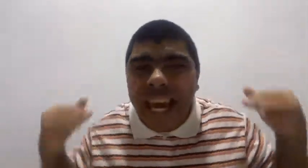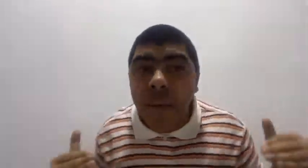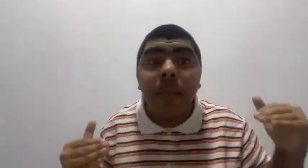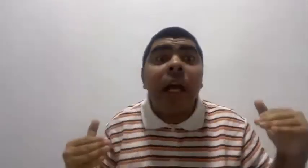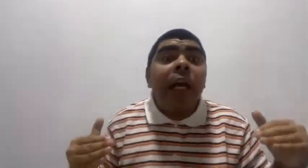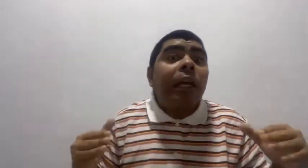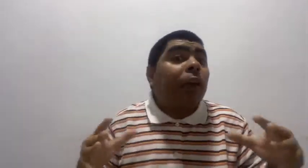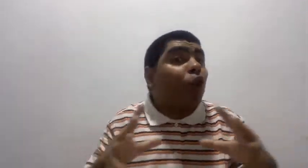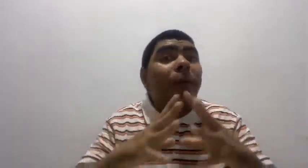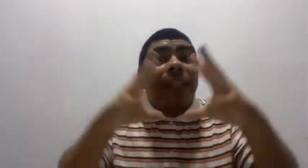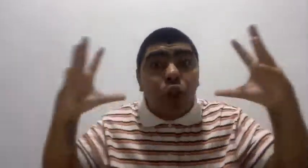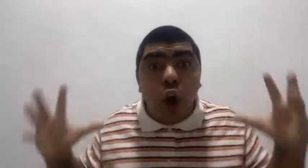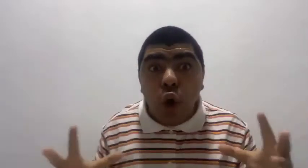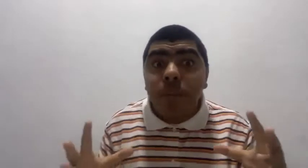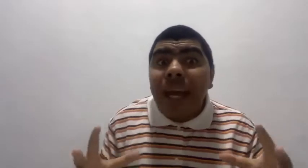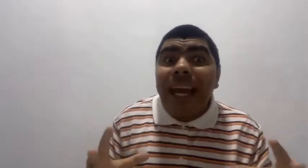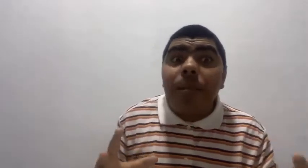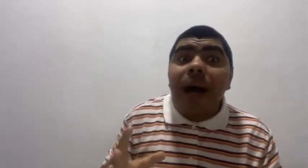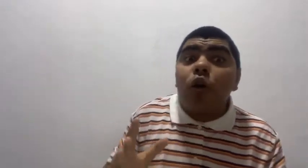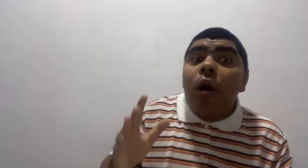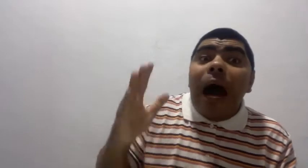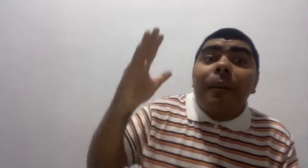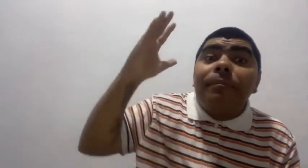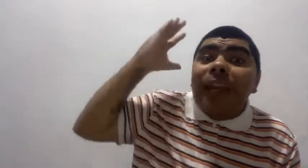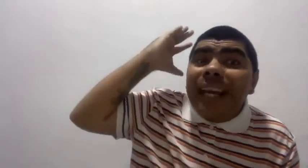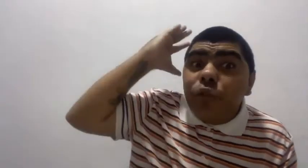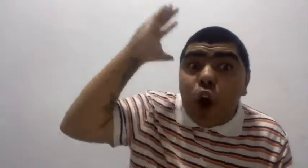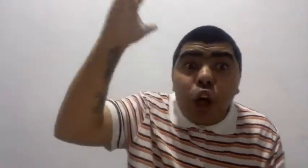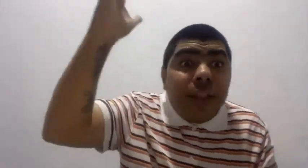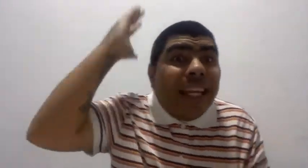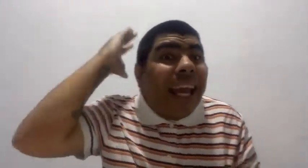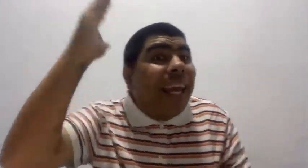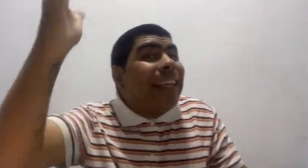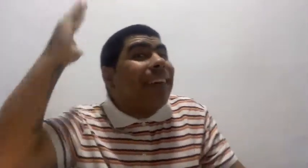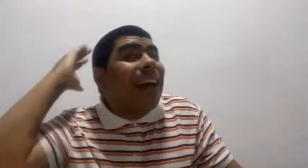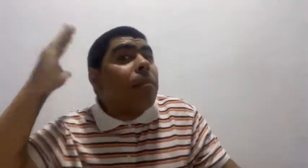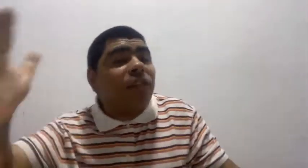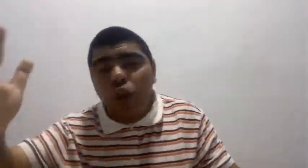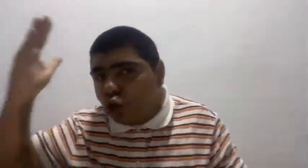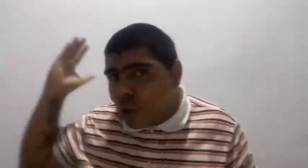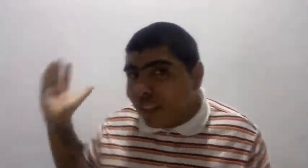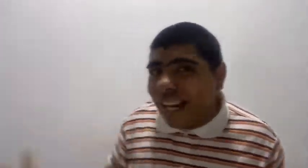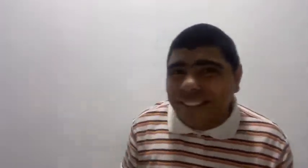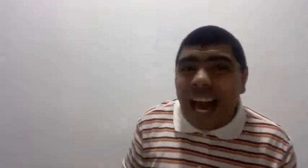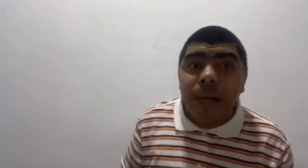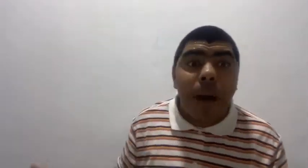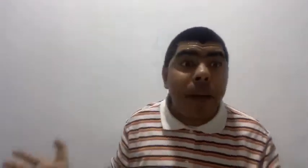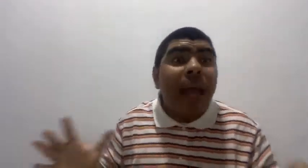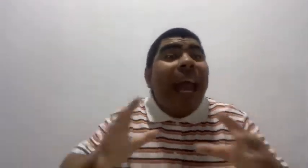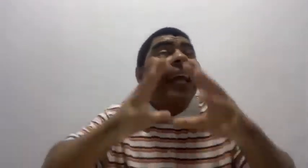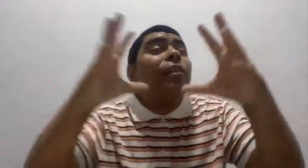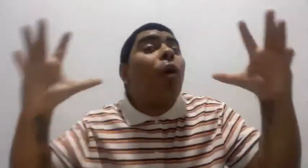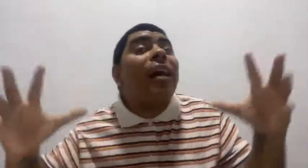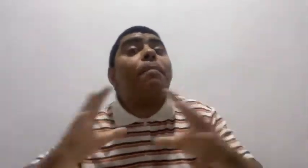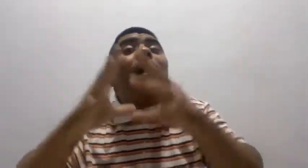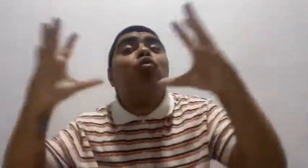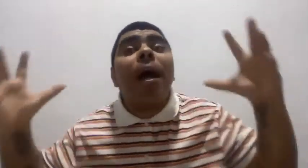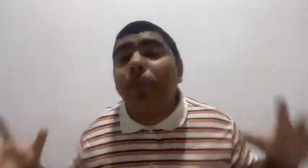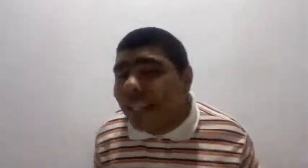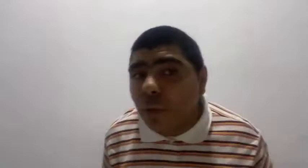lleva. Y sobre todo, hermano, amén, el norte es la salvación de nuestras almas. Amén. Eso es madurez